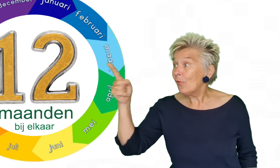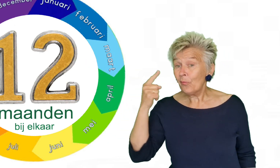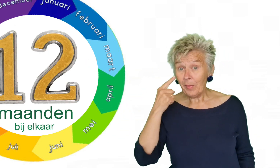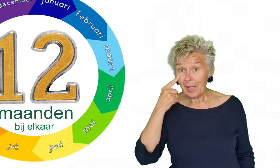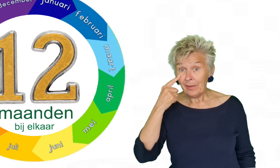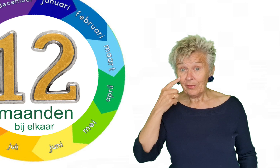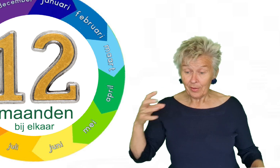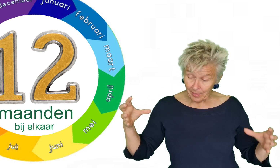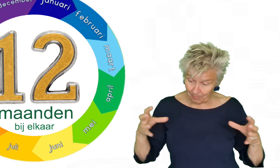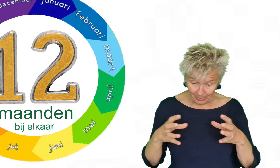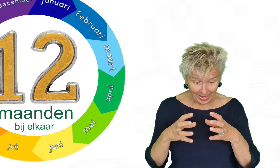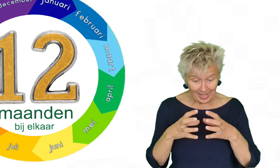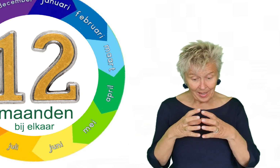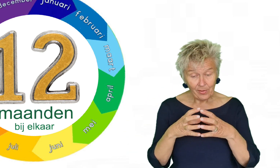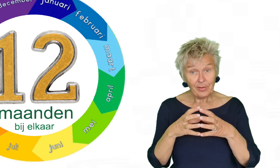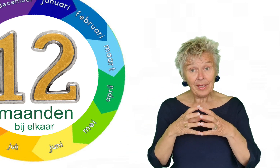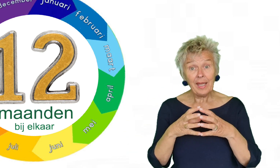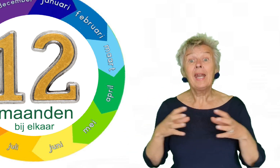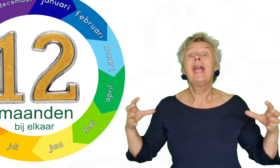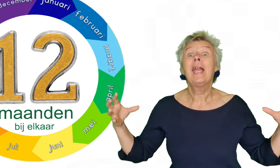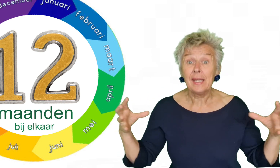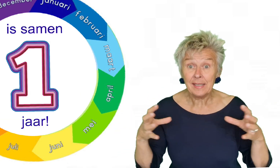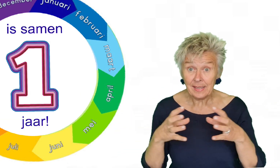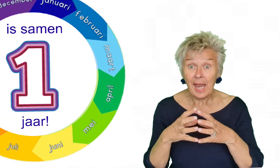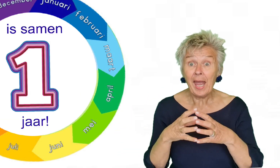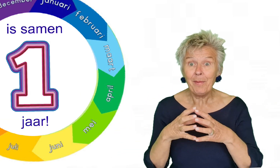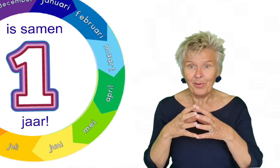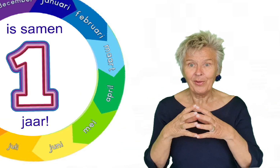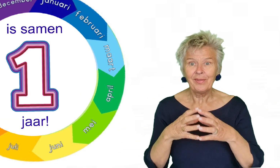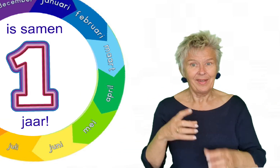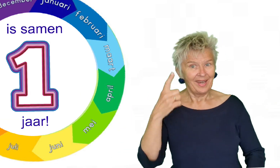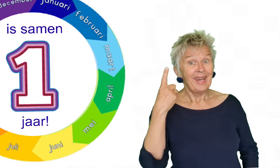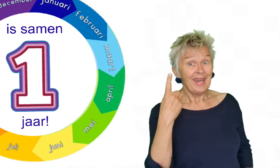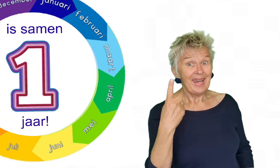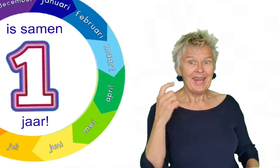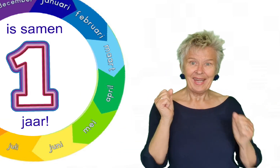12 maanden bij elkaar, is samen